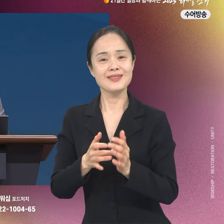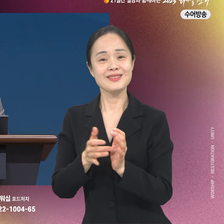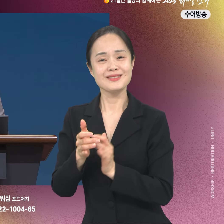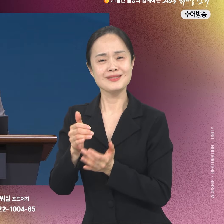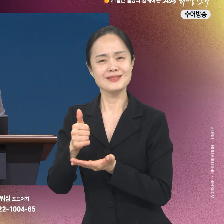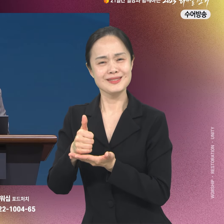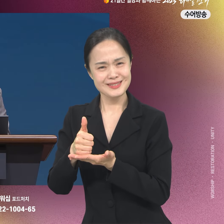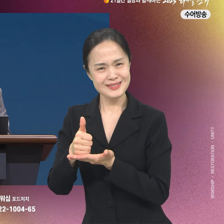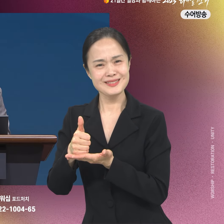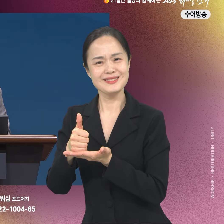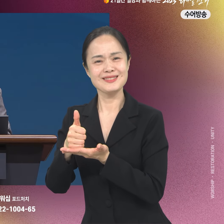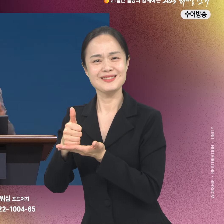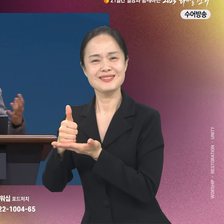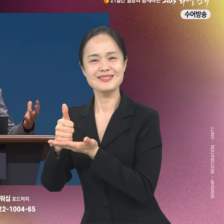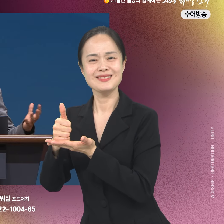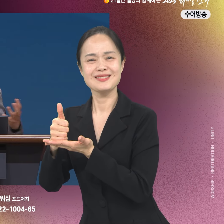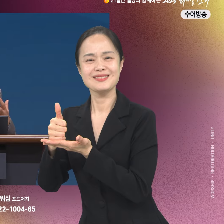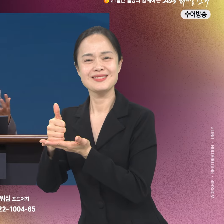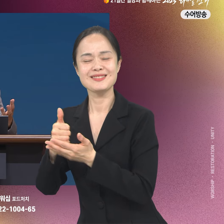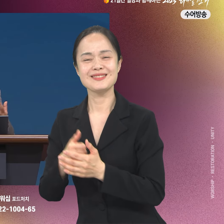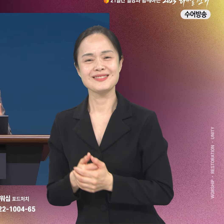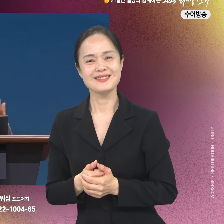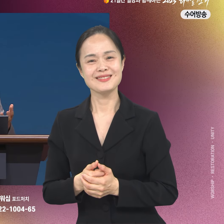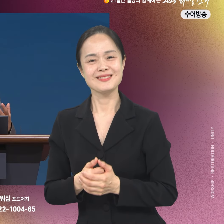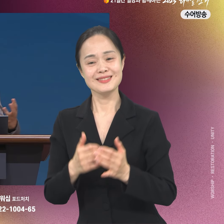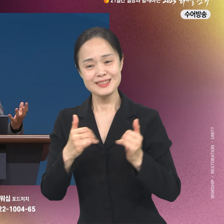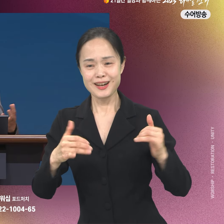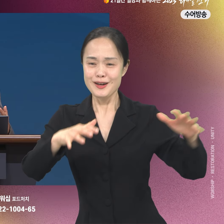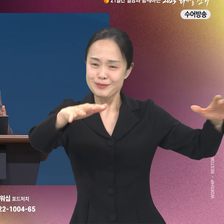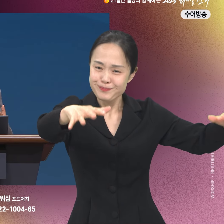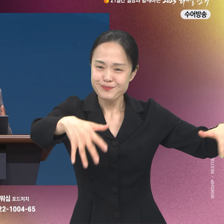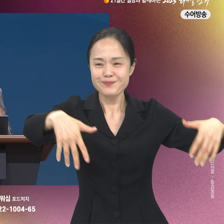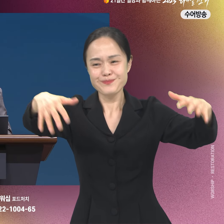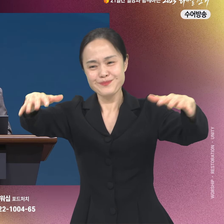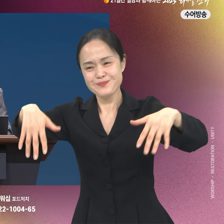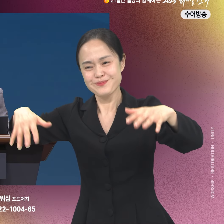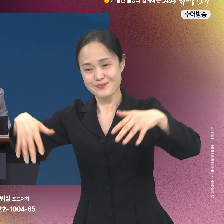시대에 주님이 함께 하자라고 불렀던